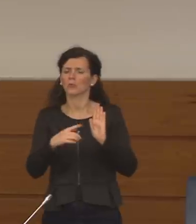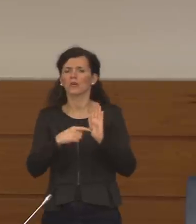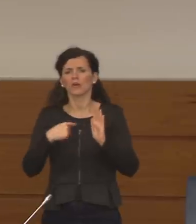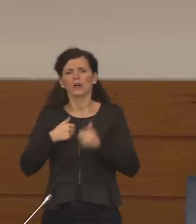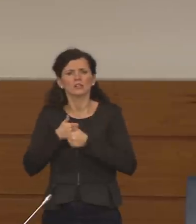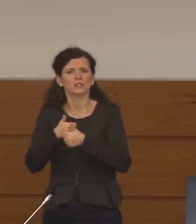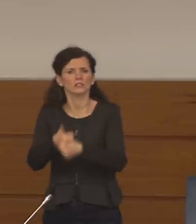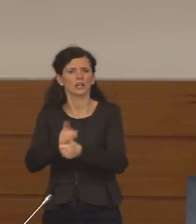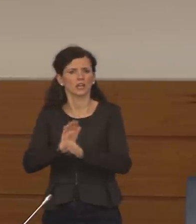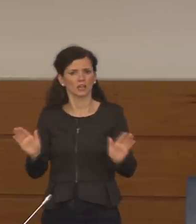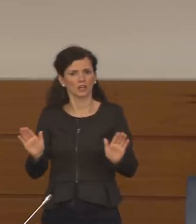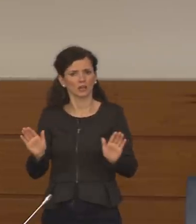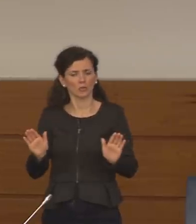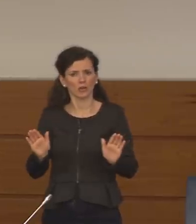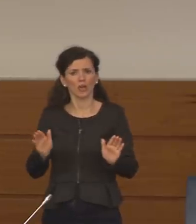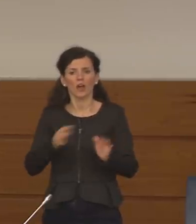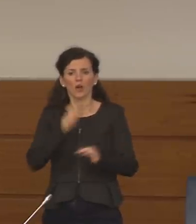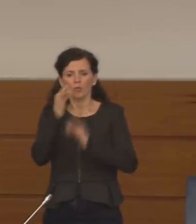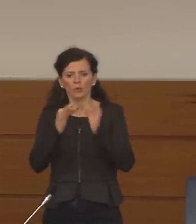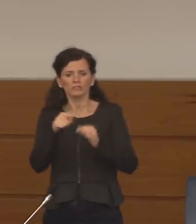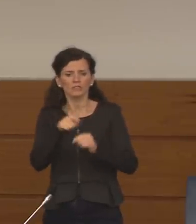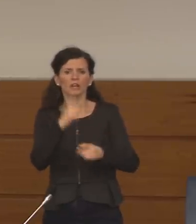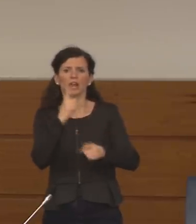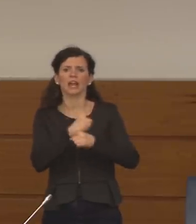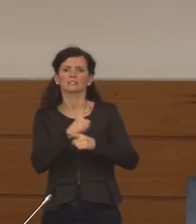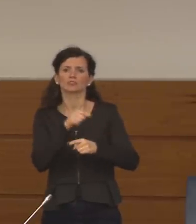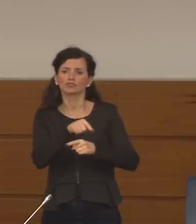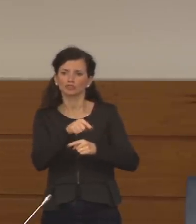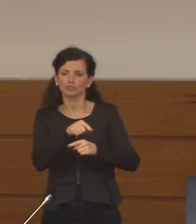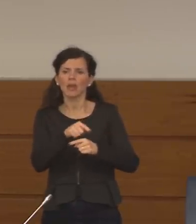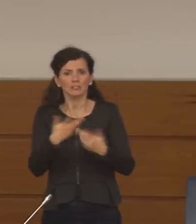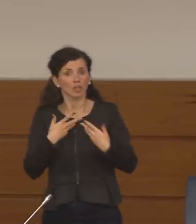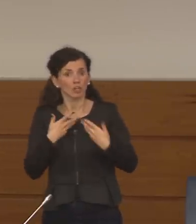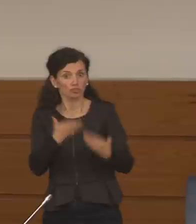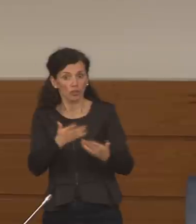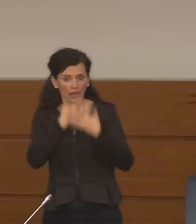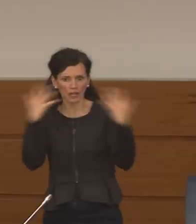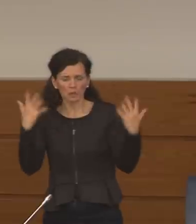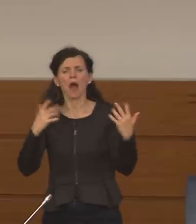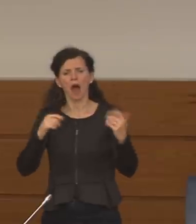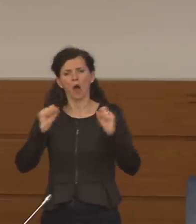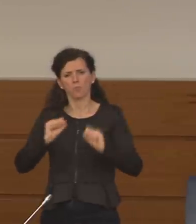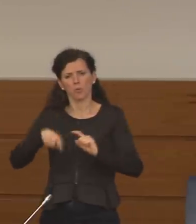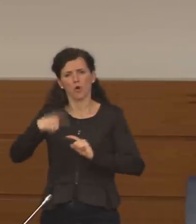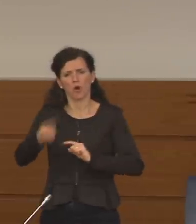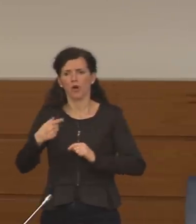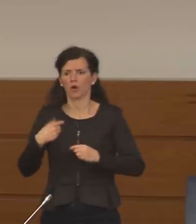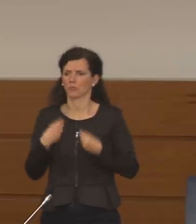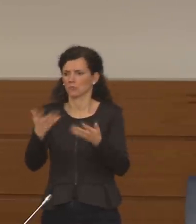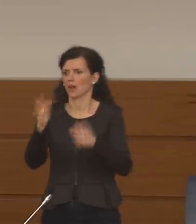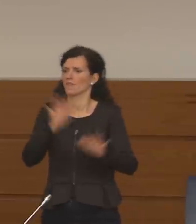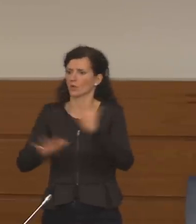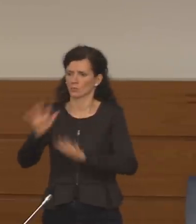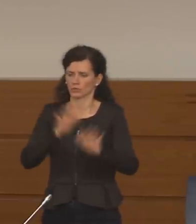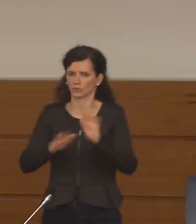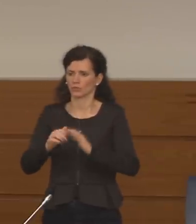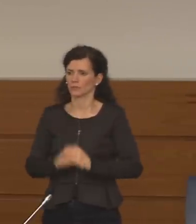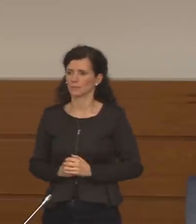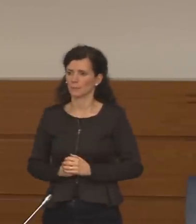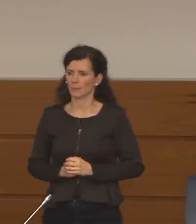a delle esigenze che ci possono essere di chiarimento le andremo a fornire molto a breve